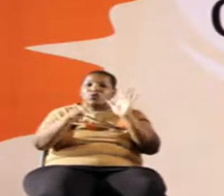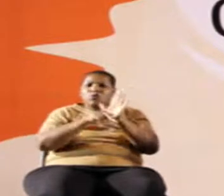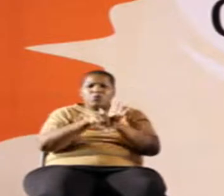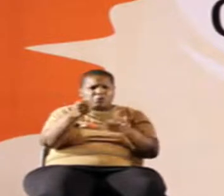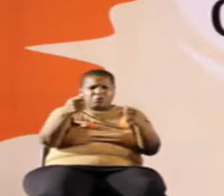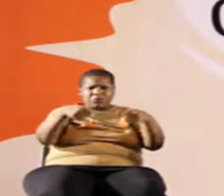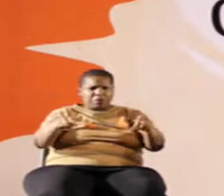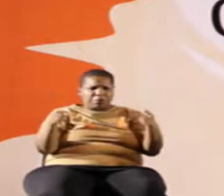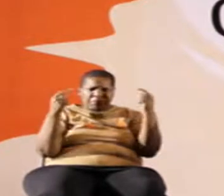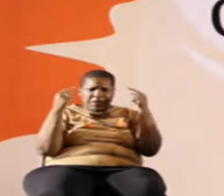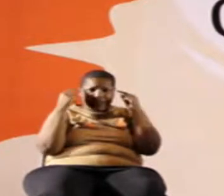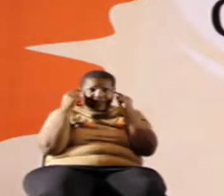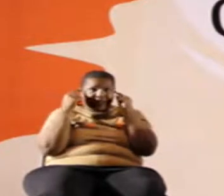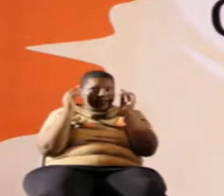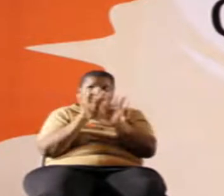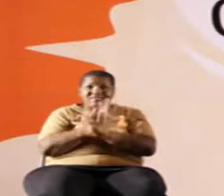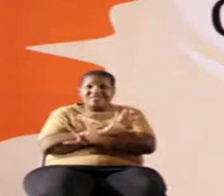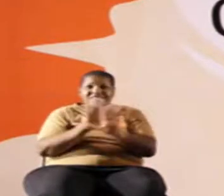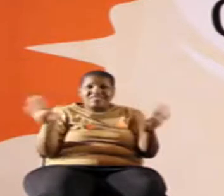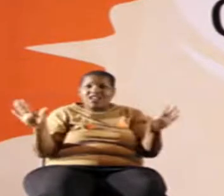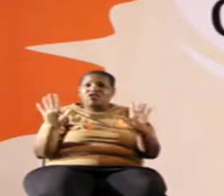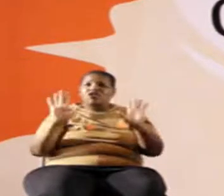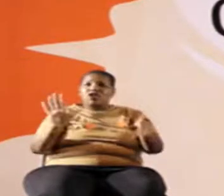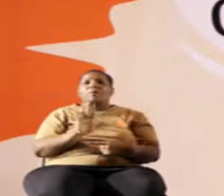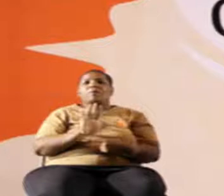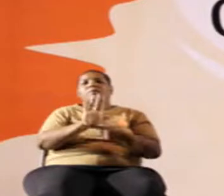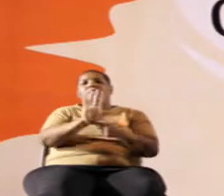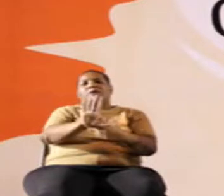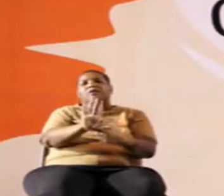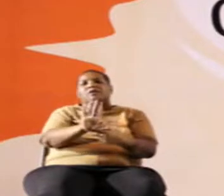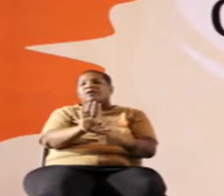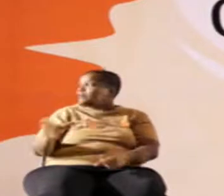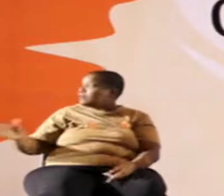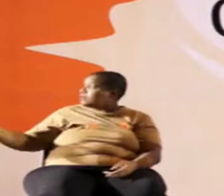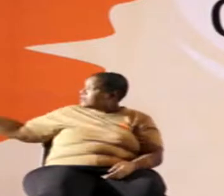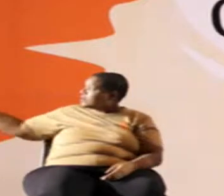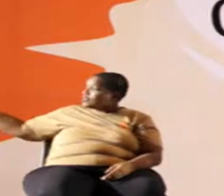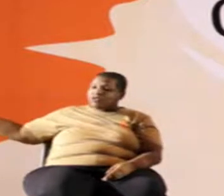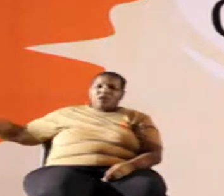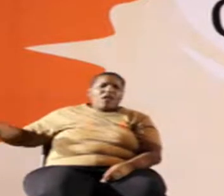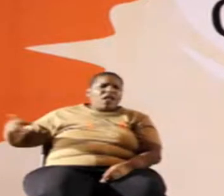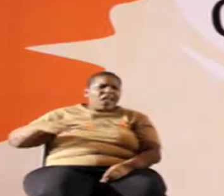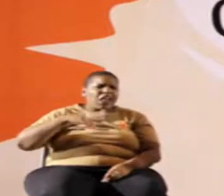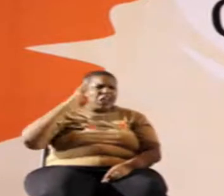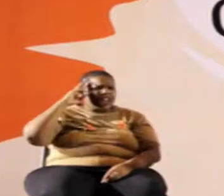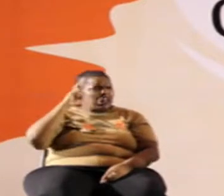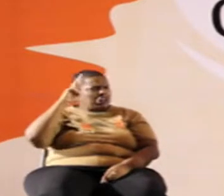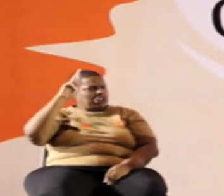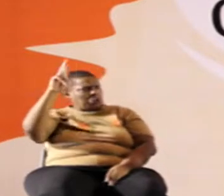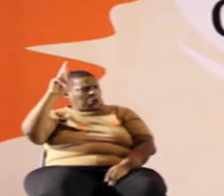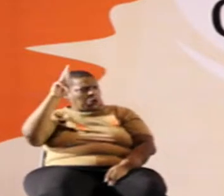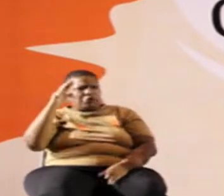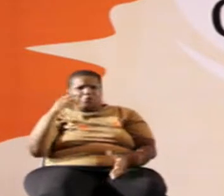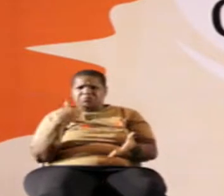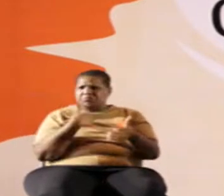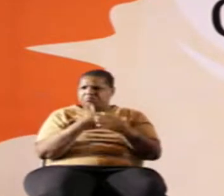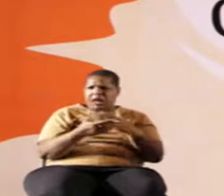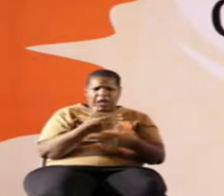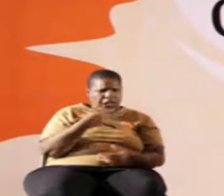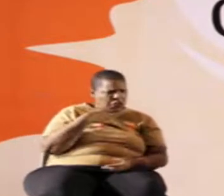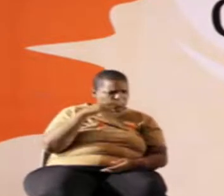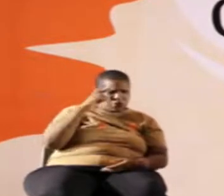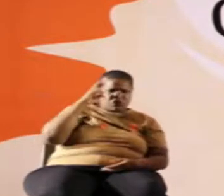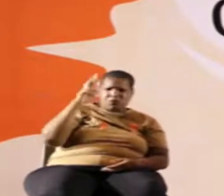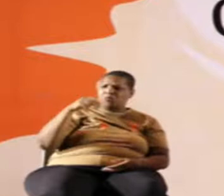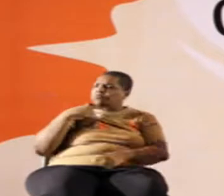pensar sobre isso. Ela já se apresenta. Isso, gente, Ela não é dona da gravadora, eu não sou dona da gravadora, ninguém